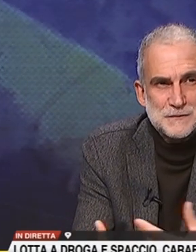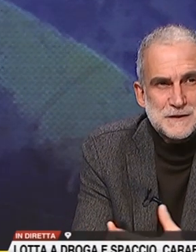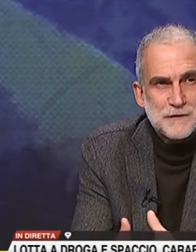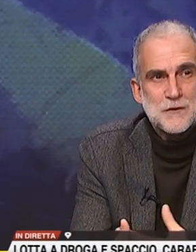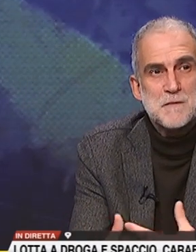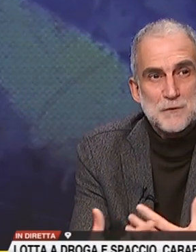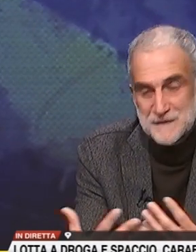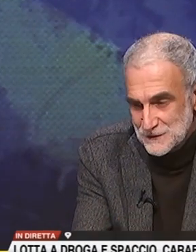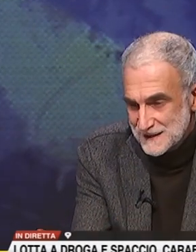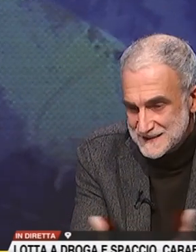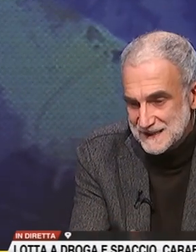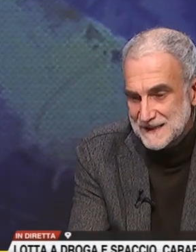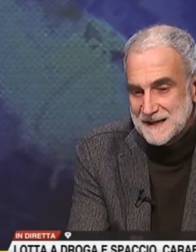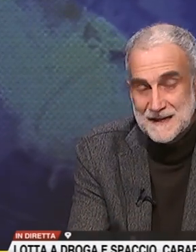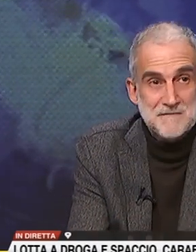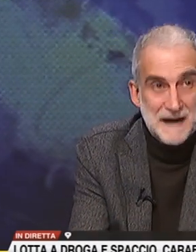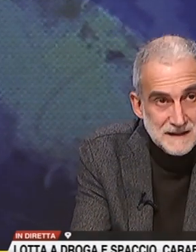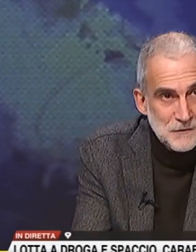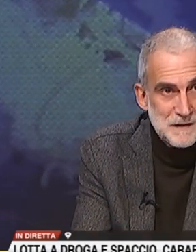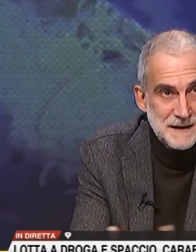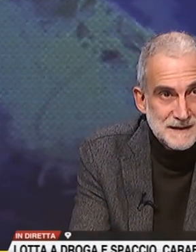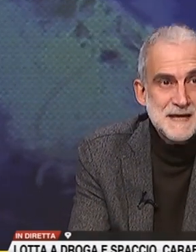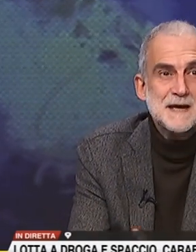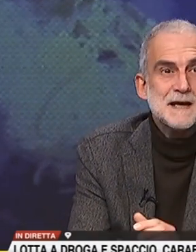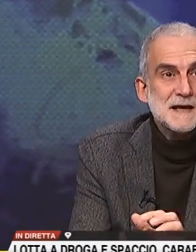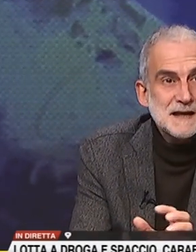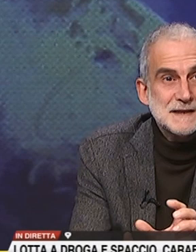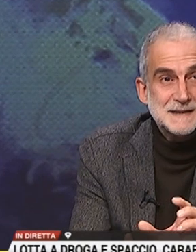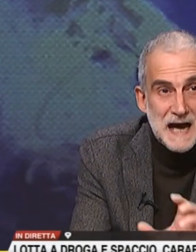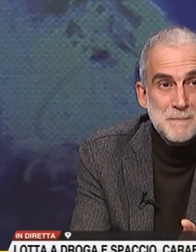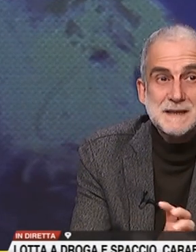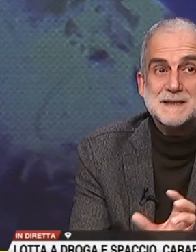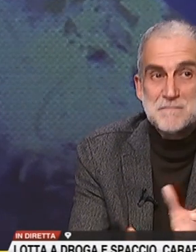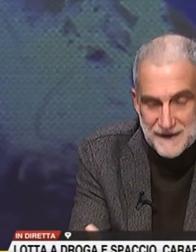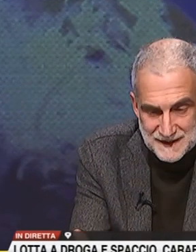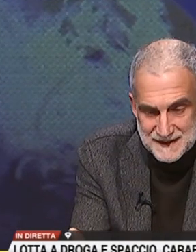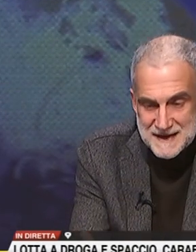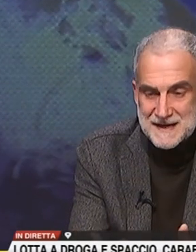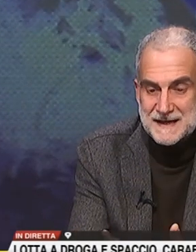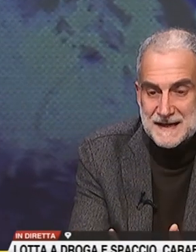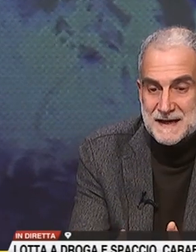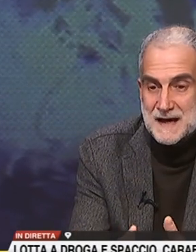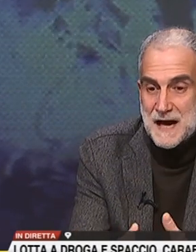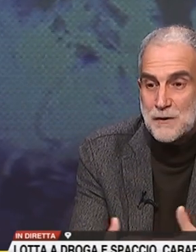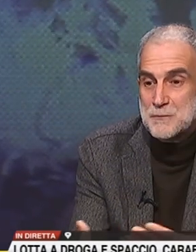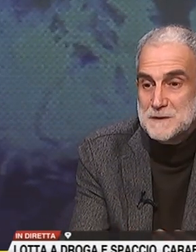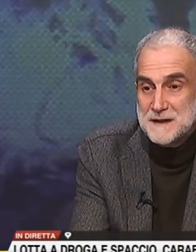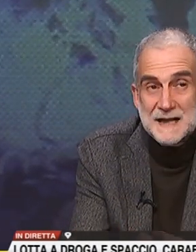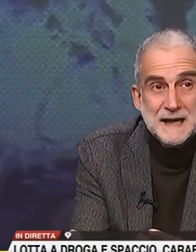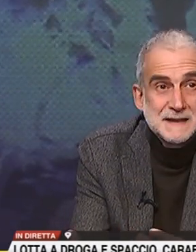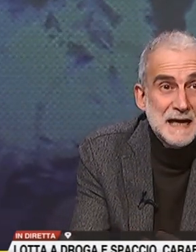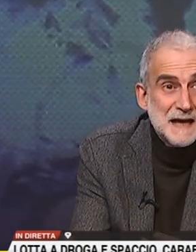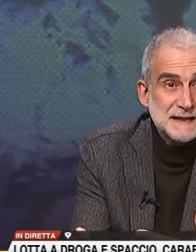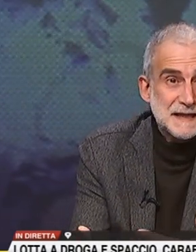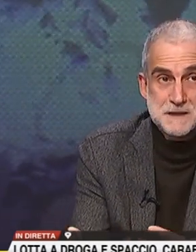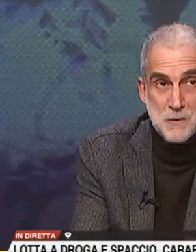servizi dove si trovano professionisti validi, ovviamente, che di ambiti differenti, che hanno la possibilità